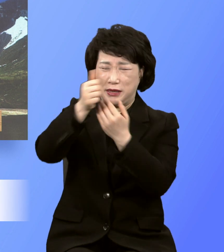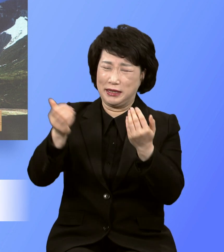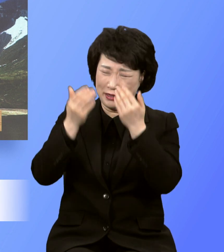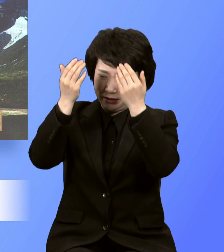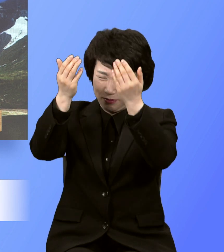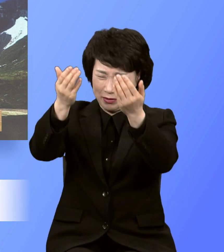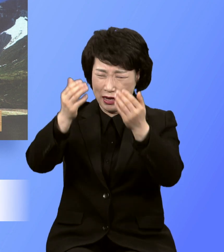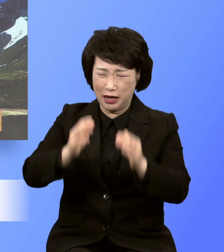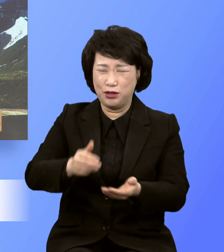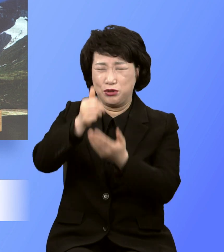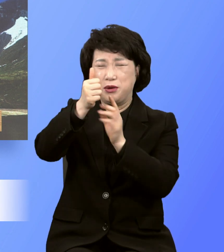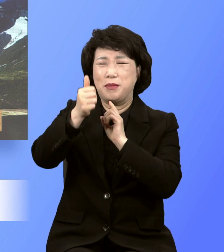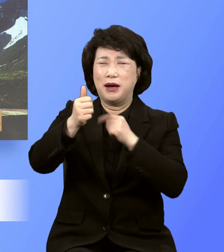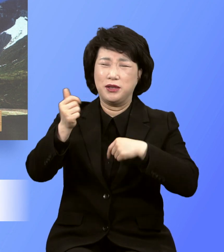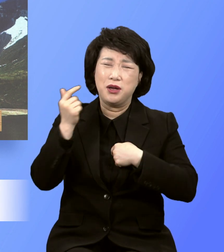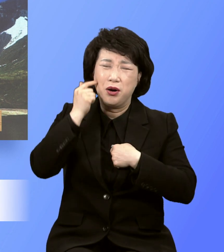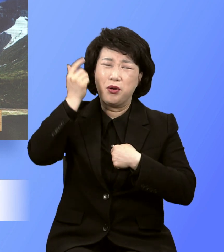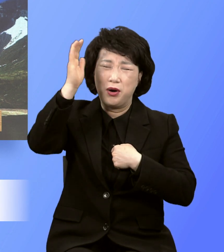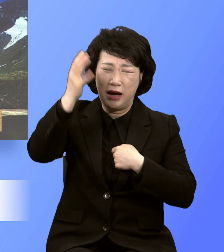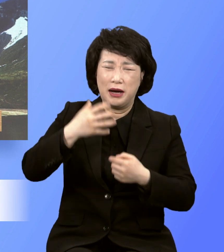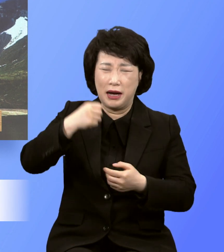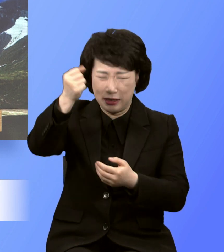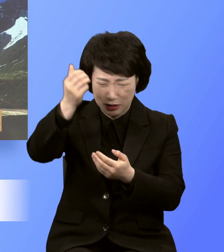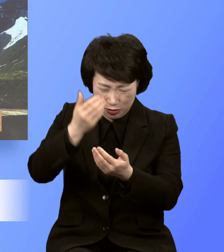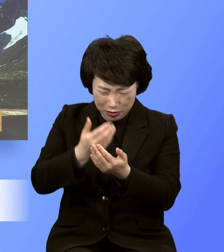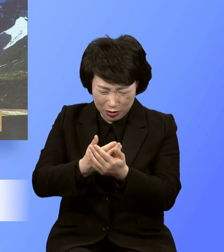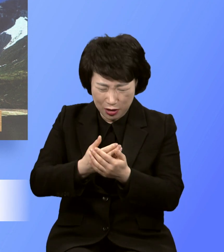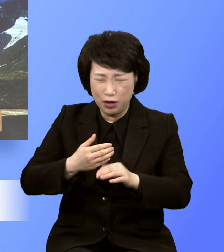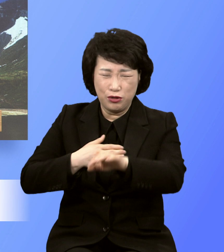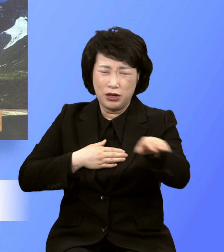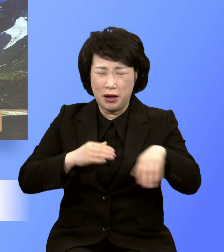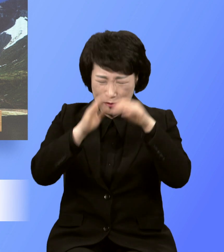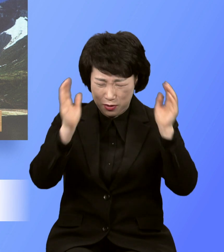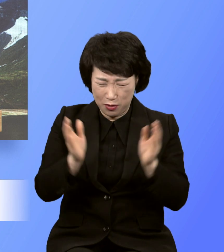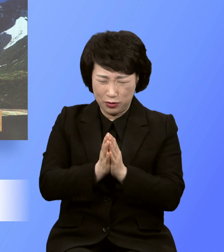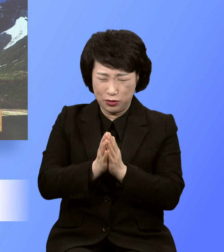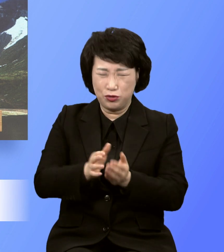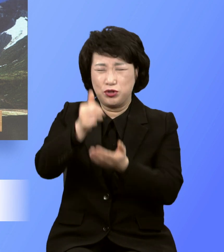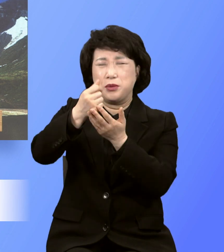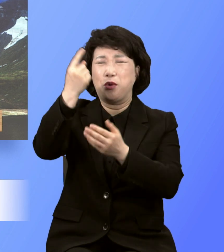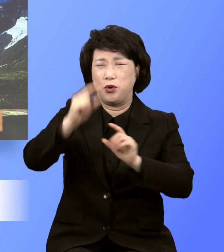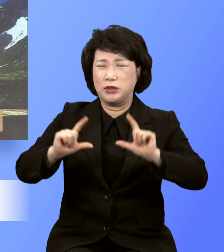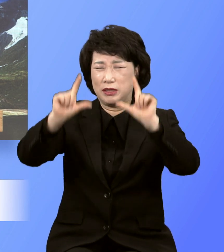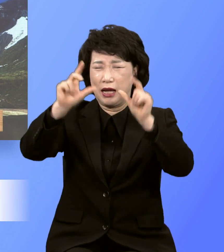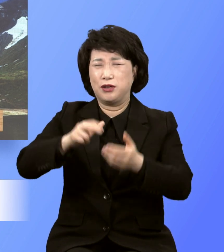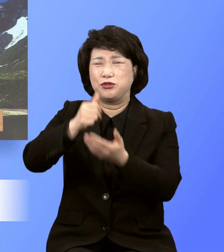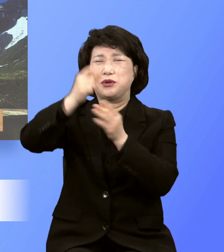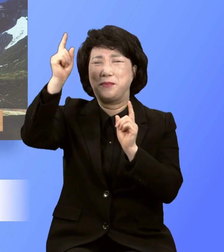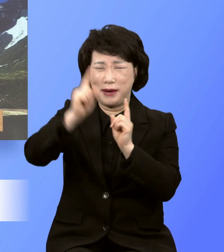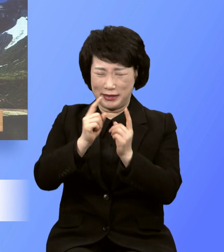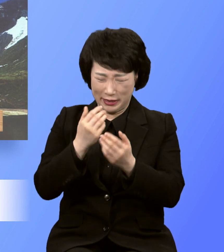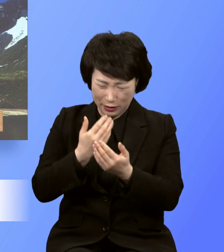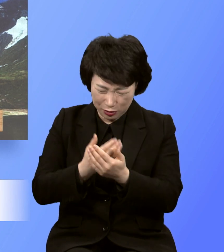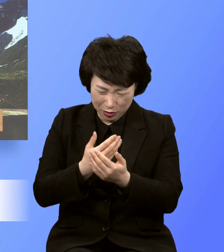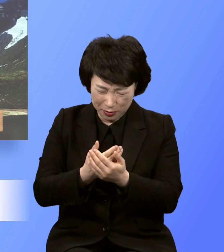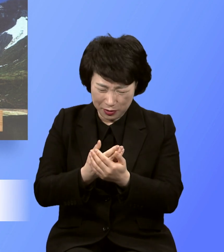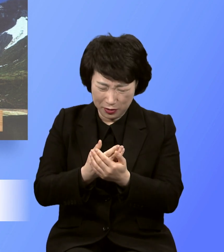올립니다. 충만 영광을 받으시고 저들이 다 인자의 날에 주님을 뵙게